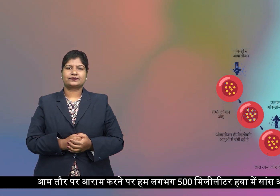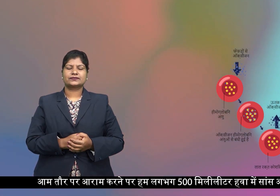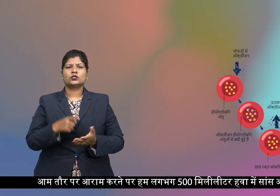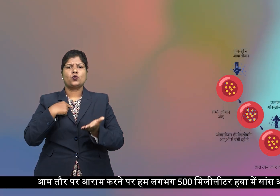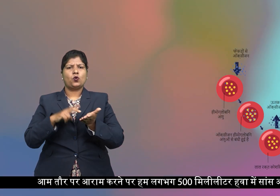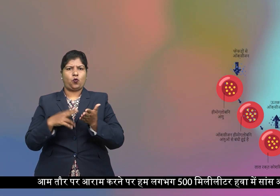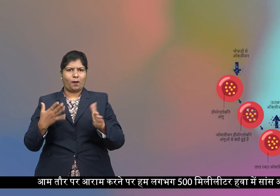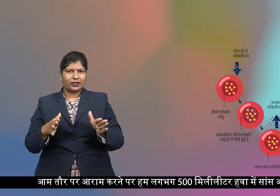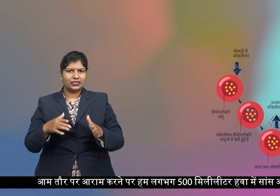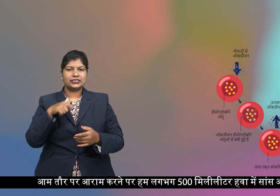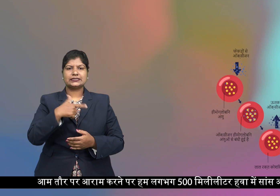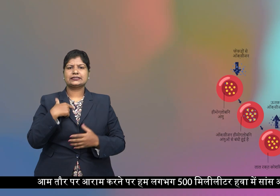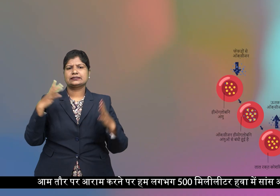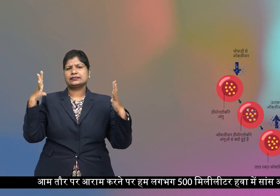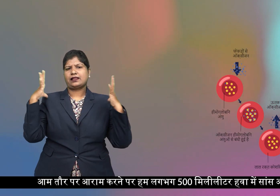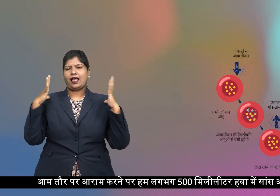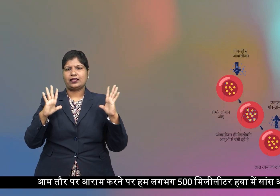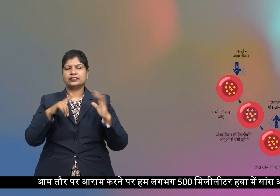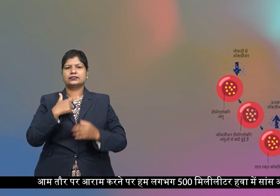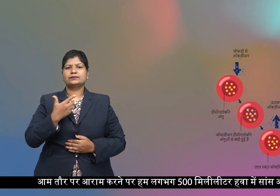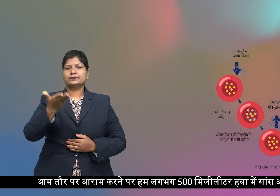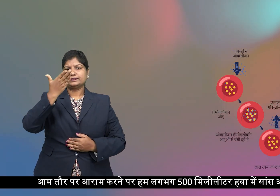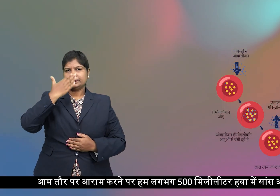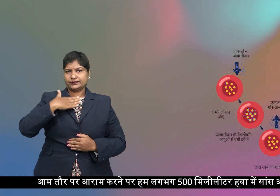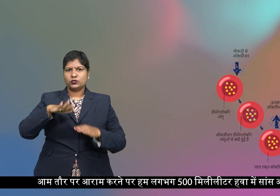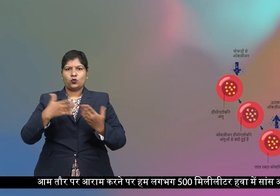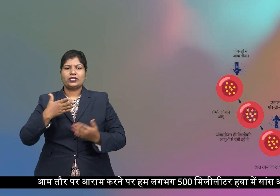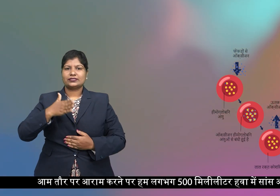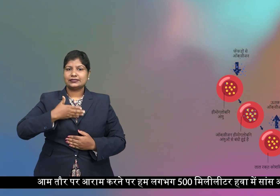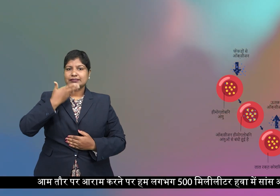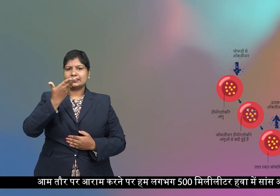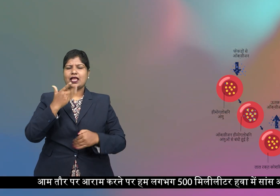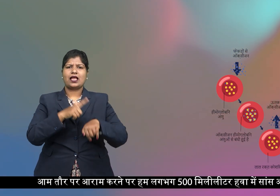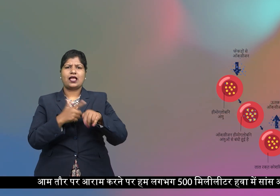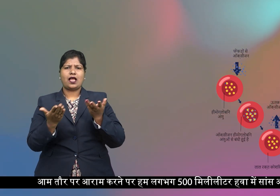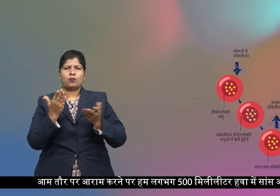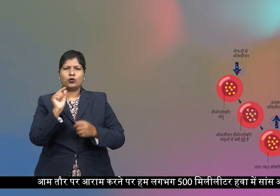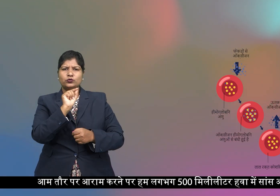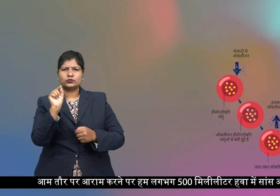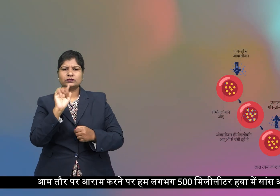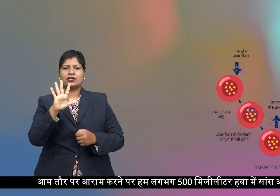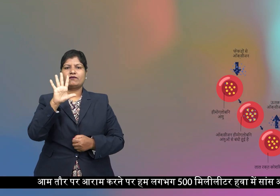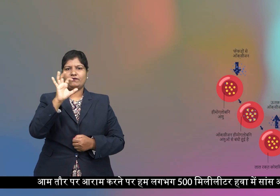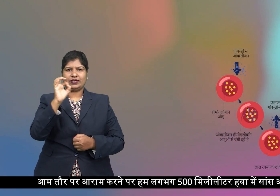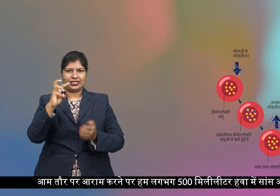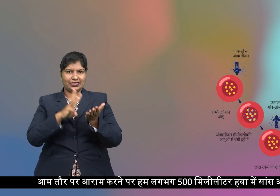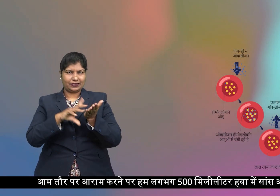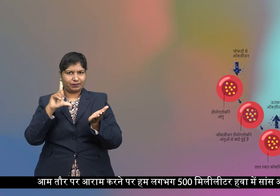आमतौर पर आराम करने पर हम लगभग 500 मिलीलीटर हवा में